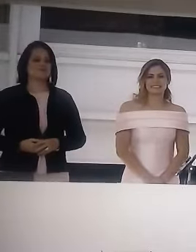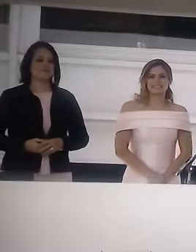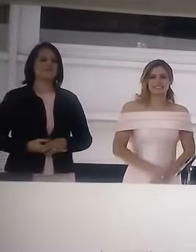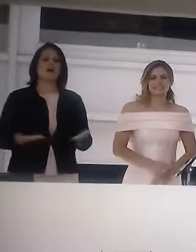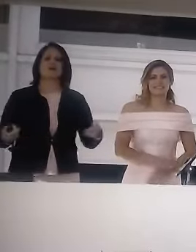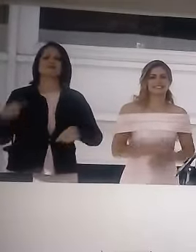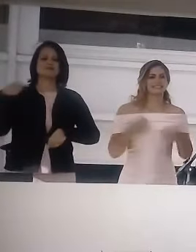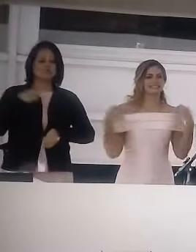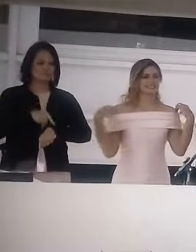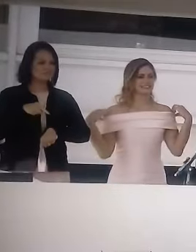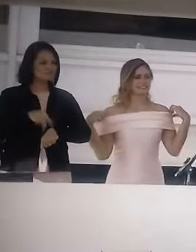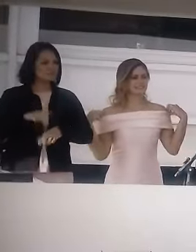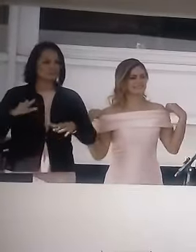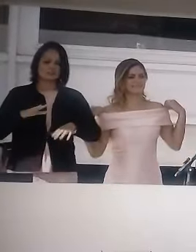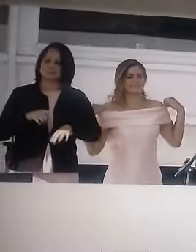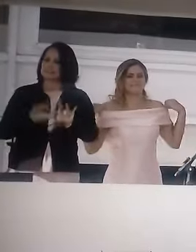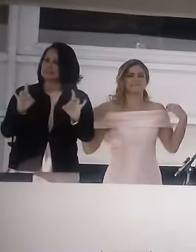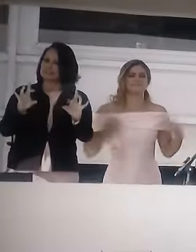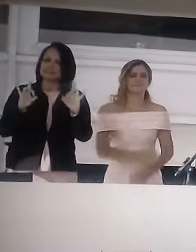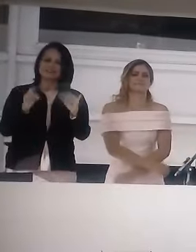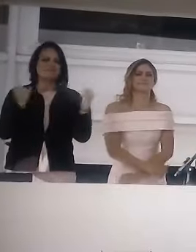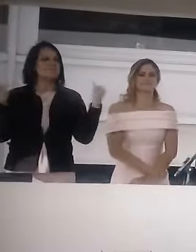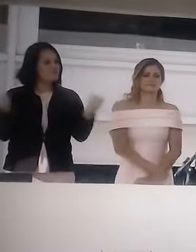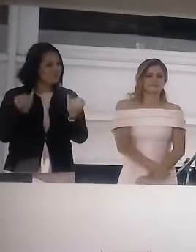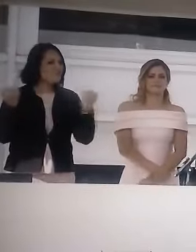esse momento não tem preço.